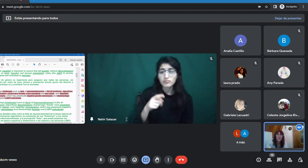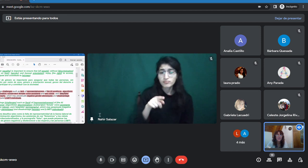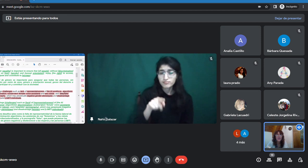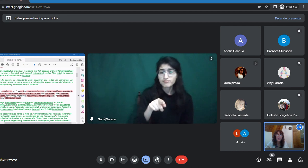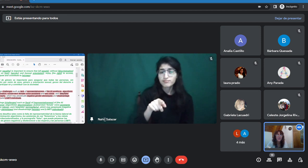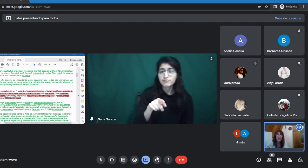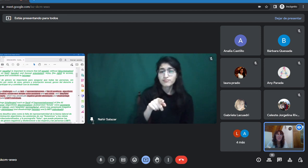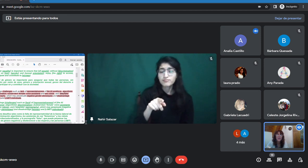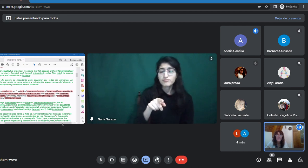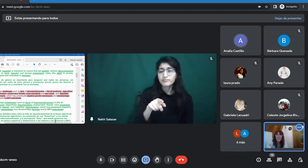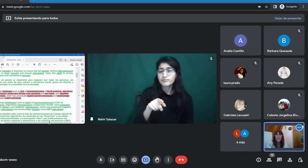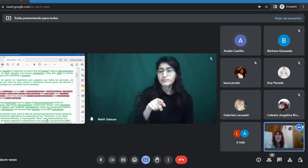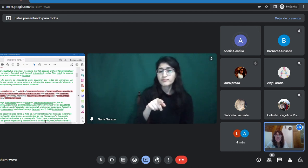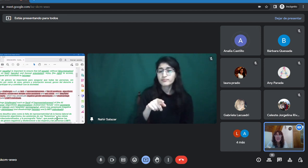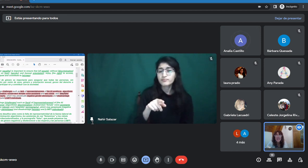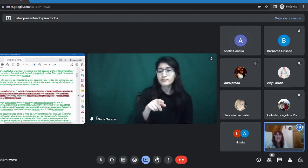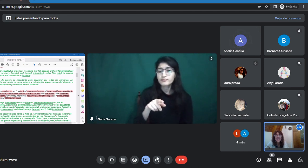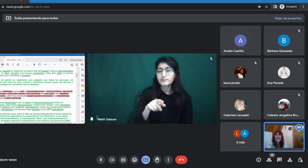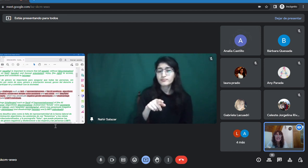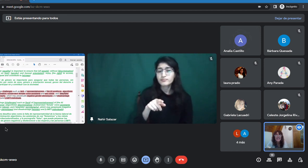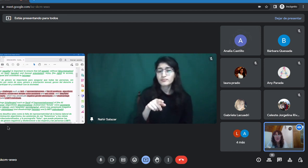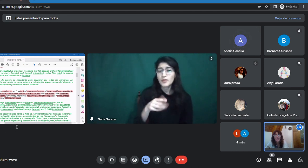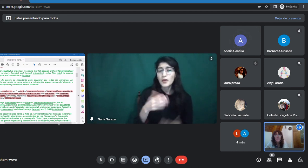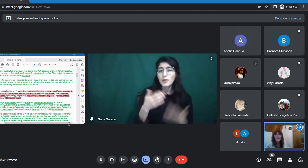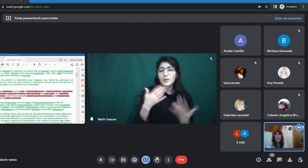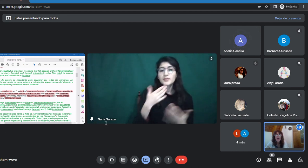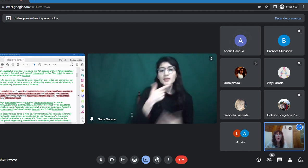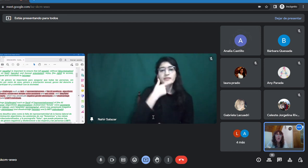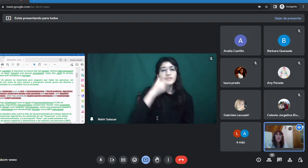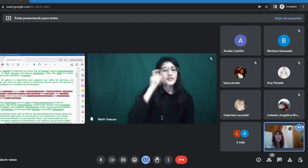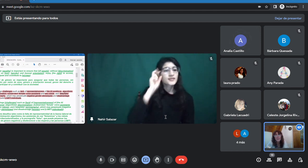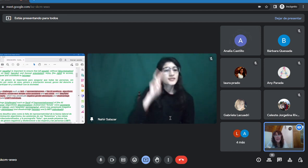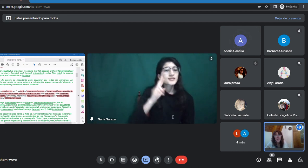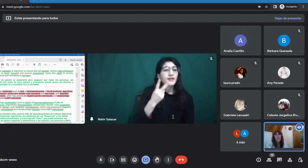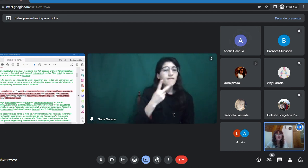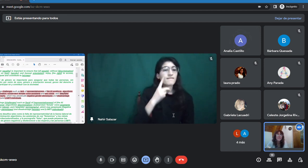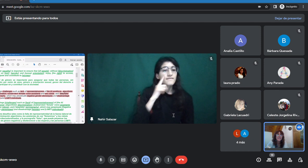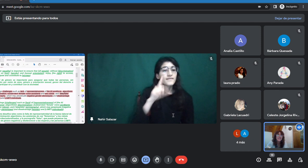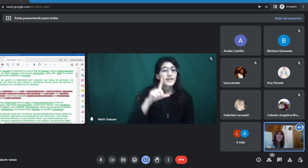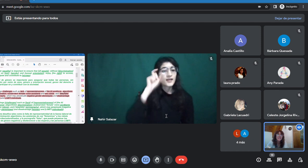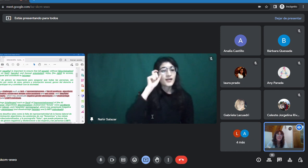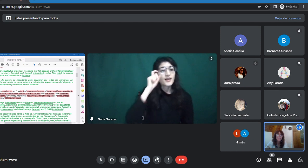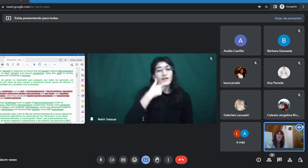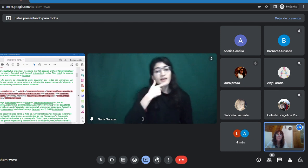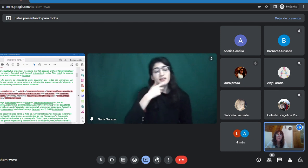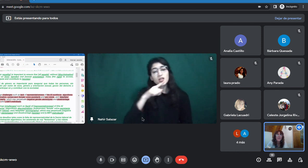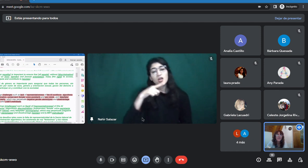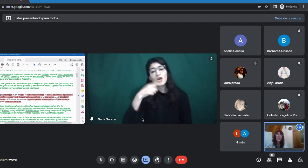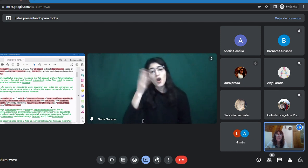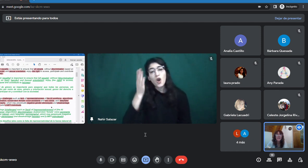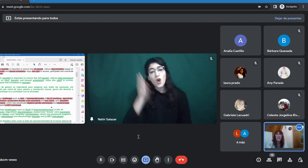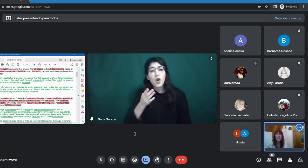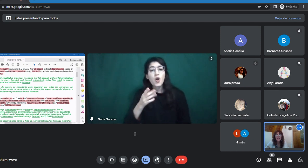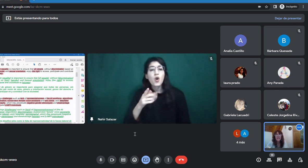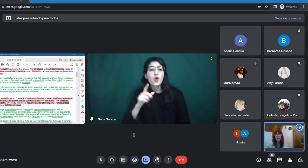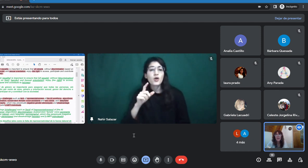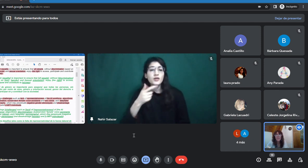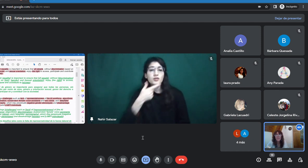dos, o sea, los dos, porque están entre comas, o separarlos, los asistentes de voz femenina